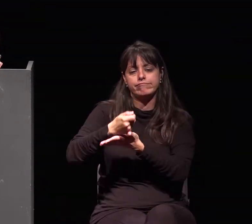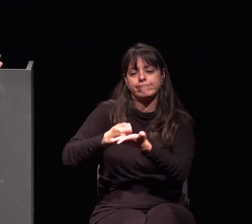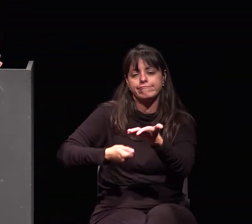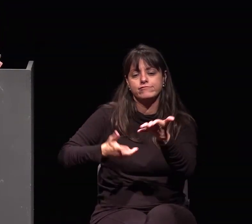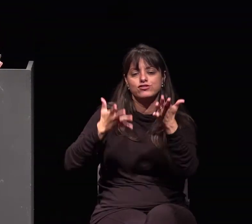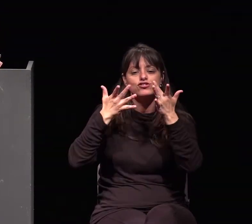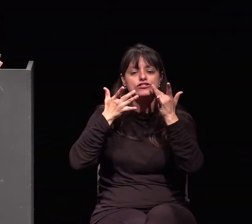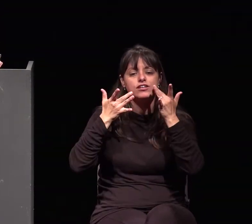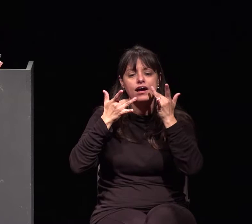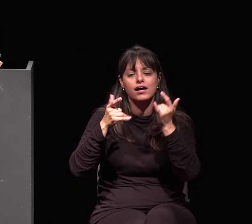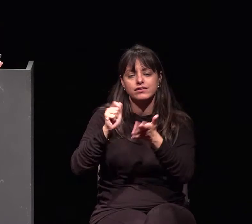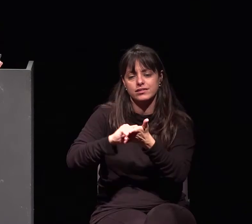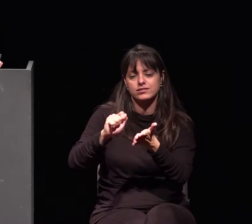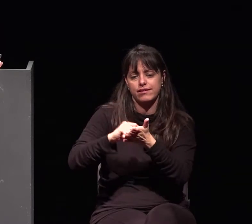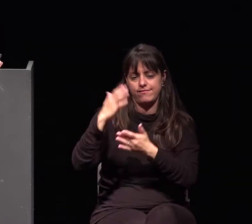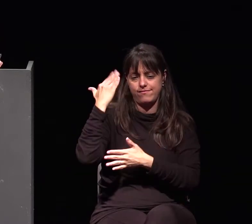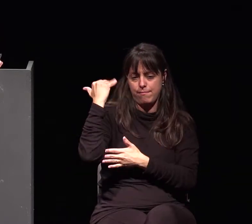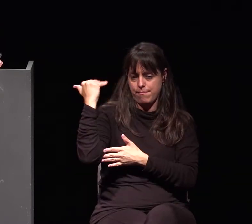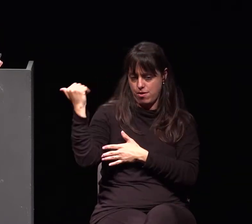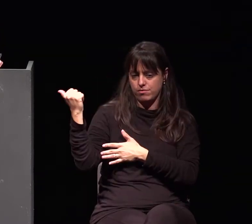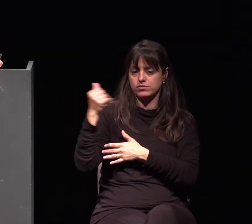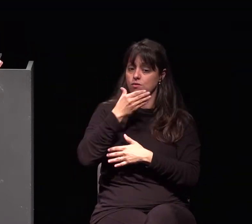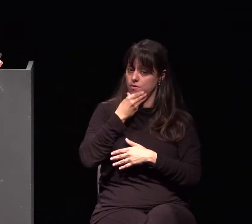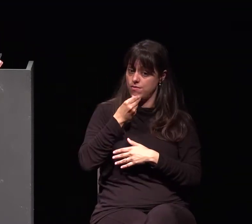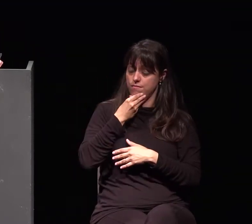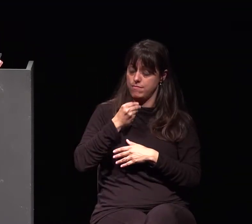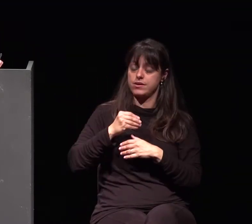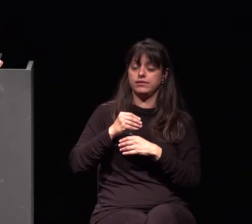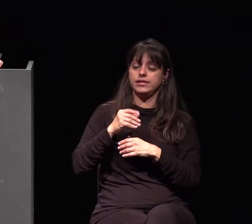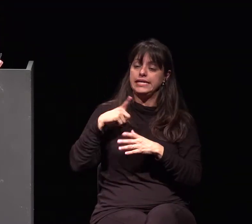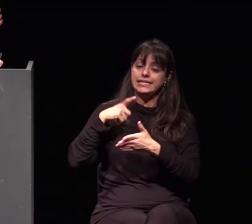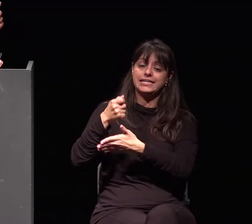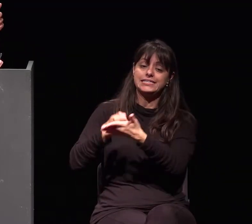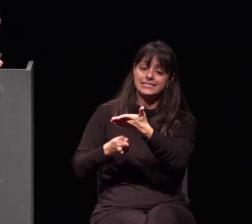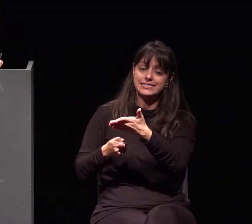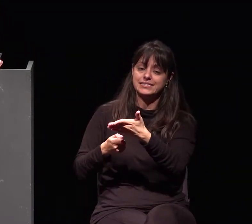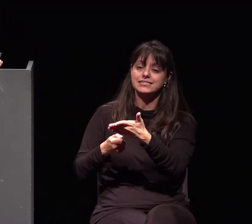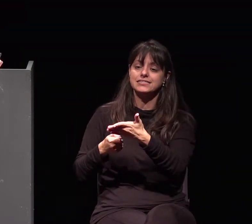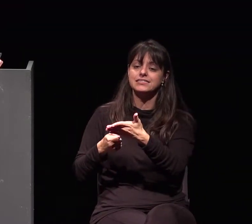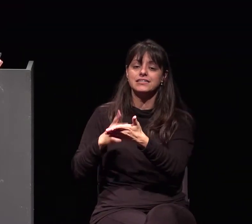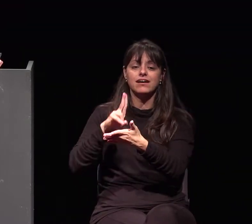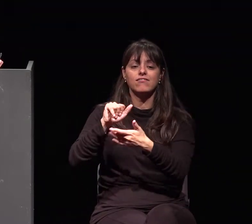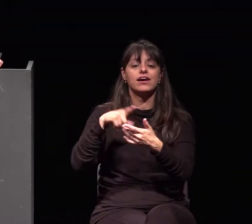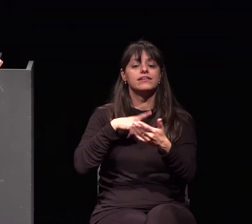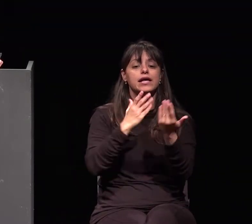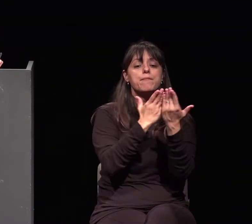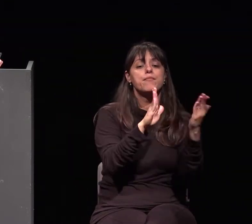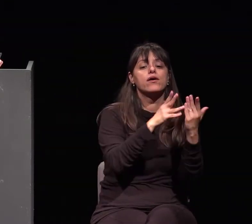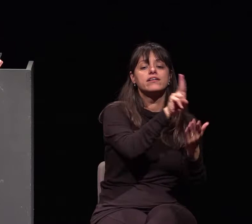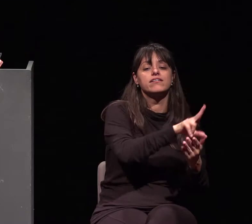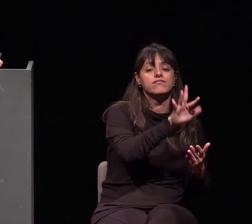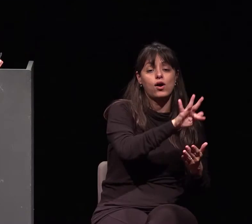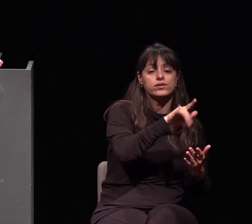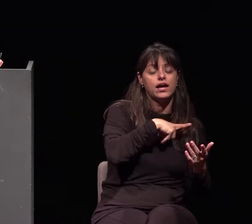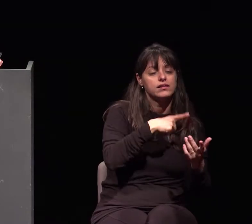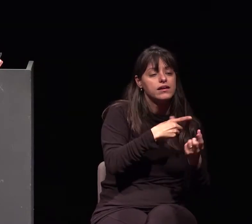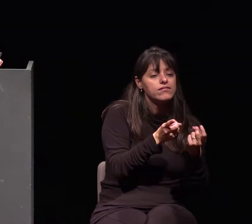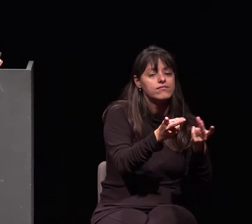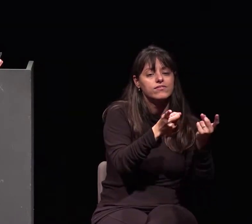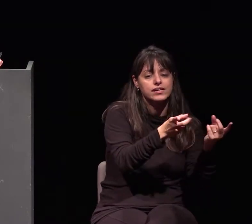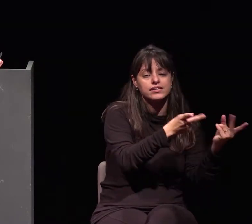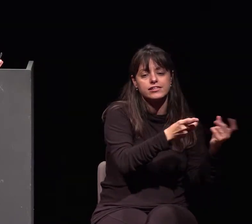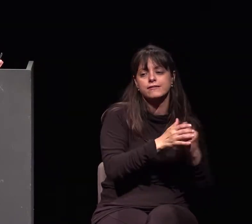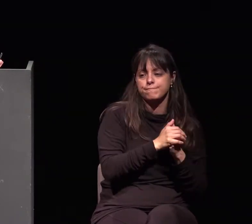e ele era muito interessante, porque ele escrevia os livros dele e ia vender na porta das universidades. Ele ia até de